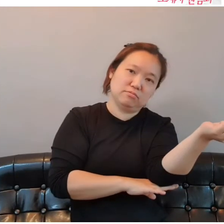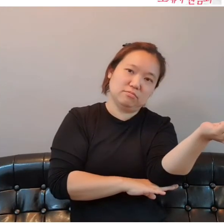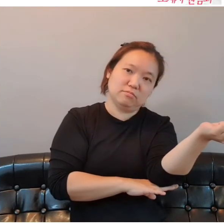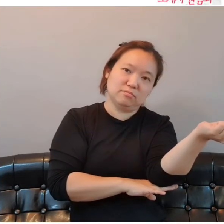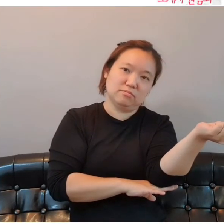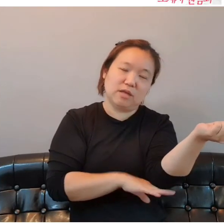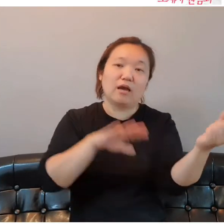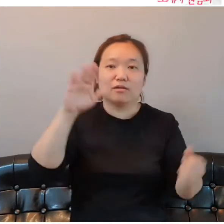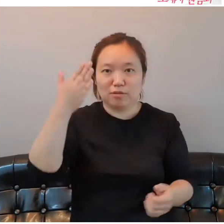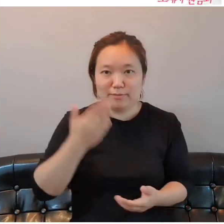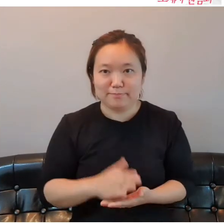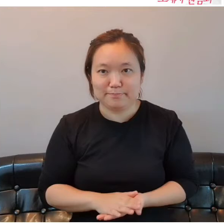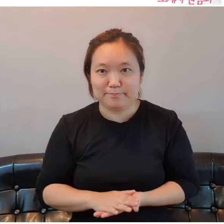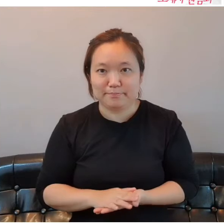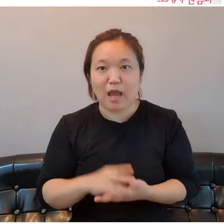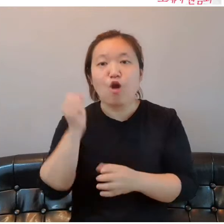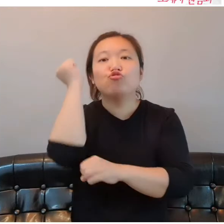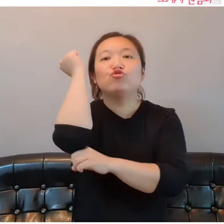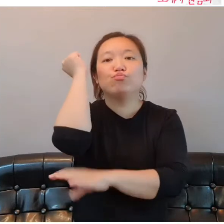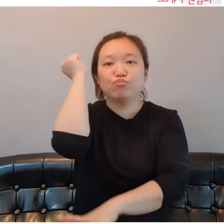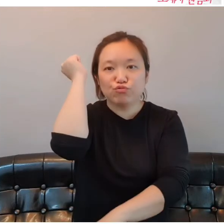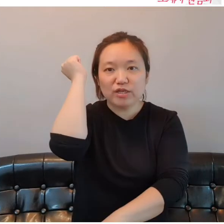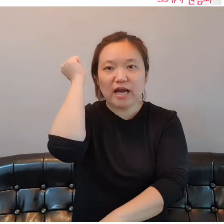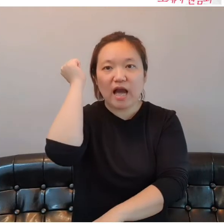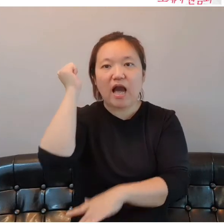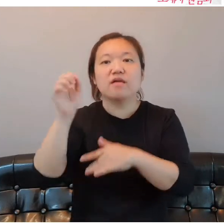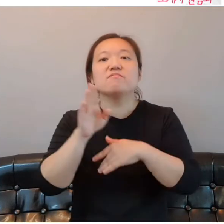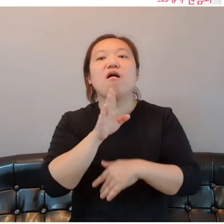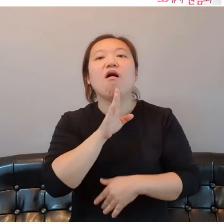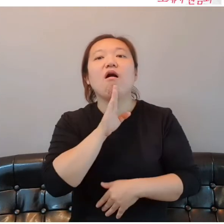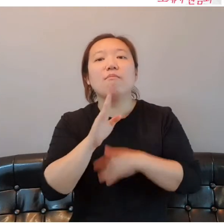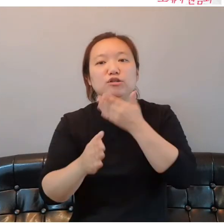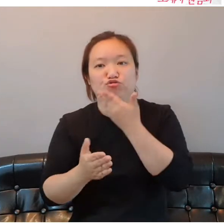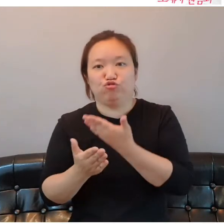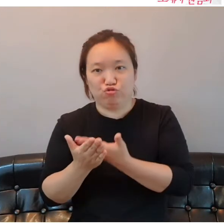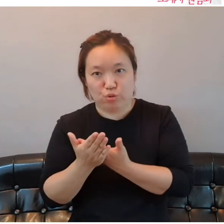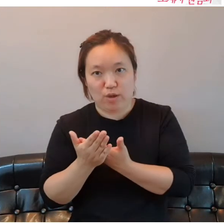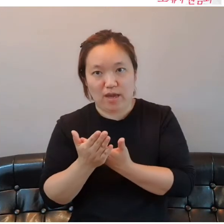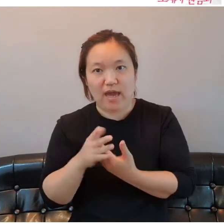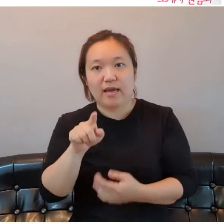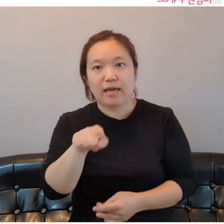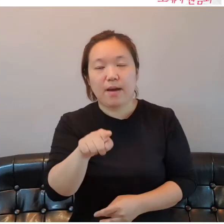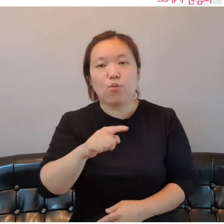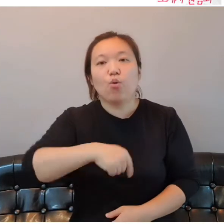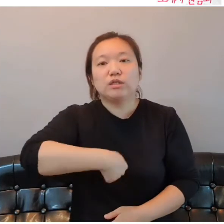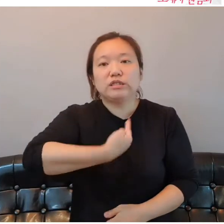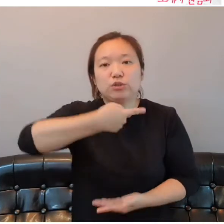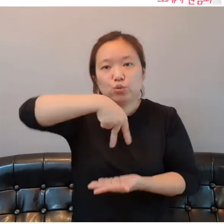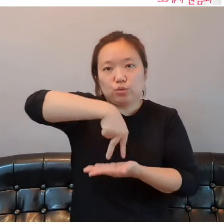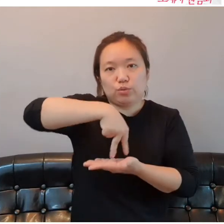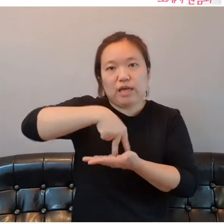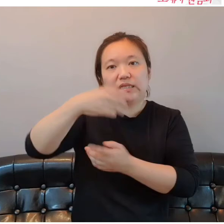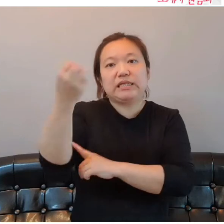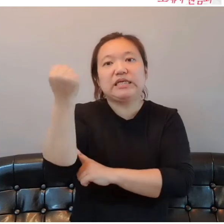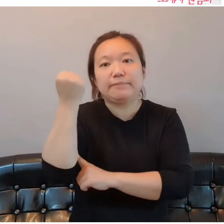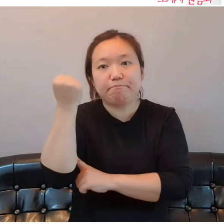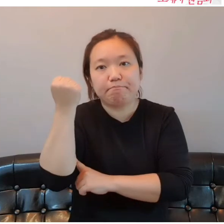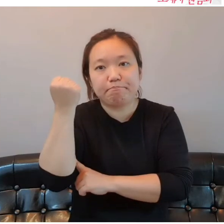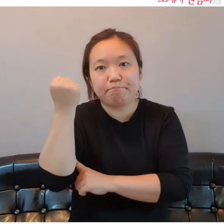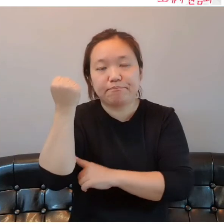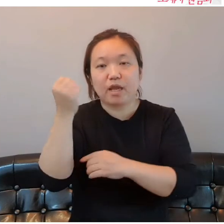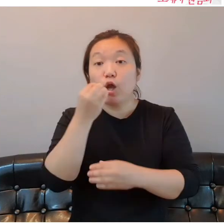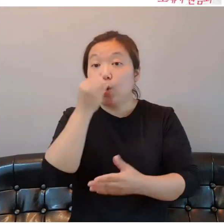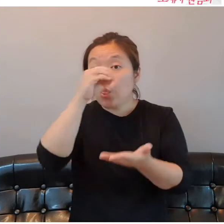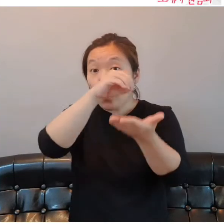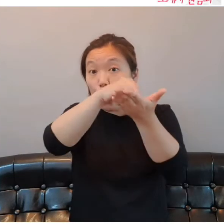뿌리가 참으로 중요해요. 이것이 자생력이에요. 산에 올라가 보면 좁은 틈에 소나무가 자라죠.